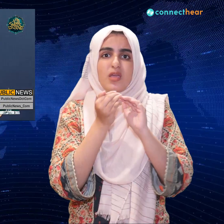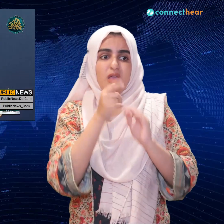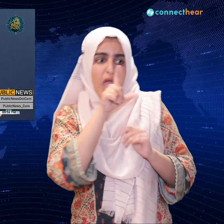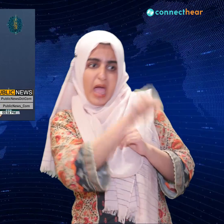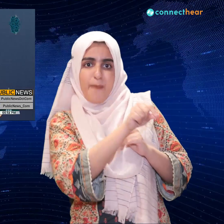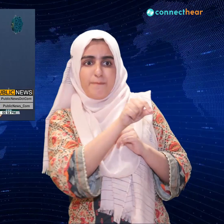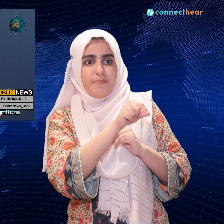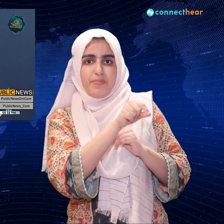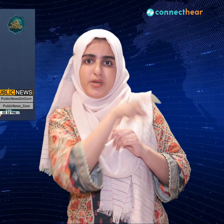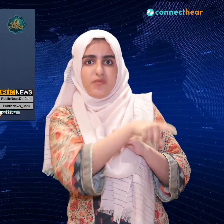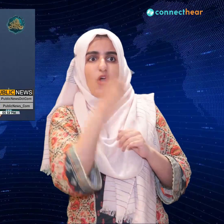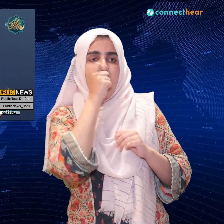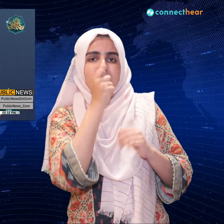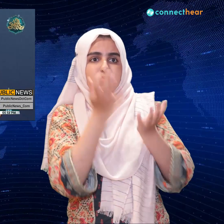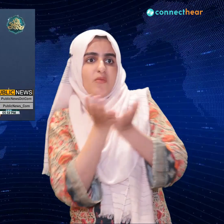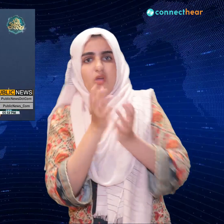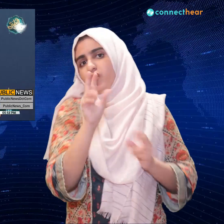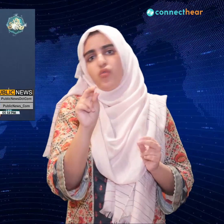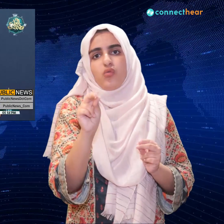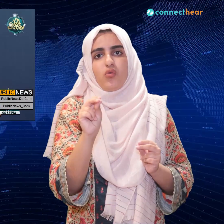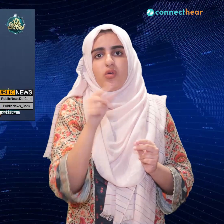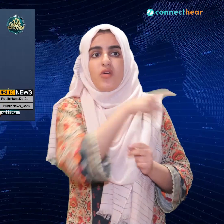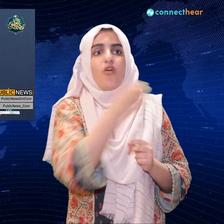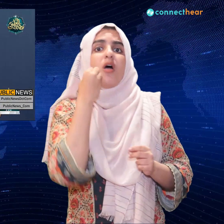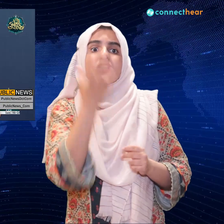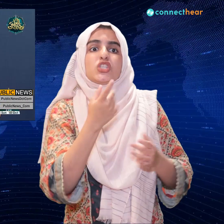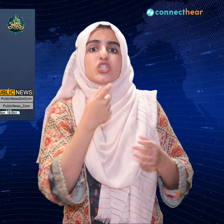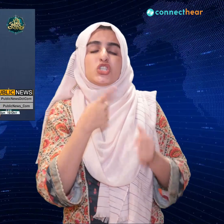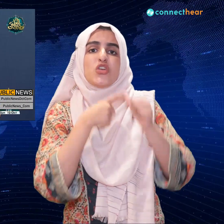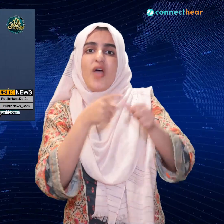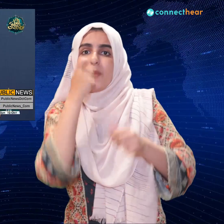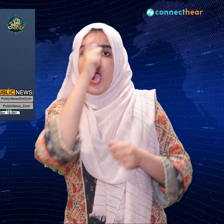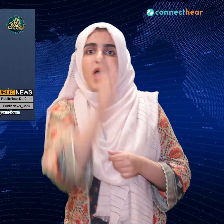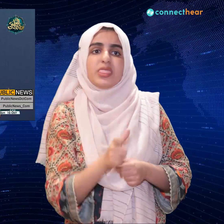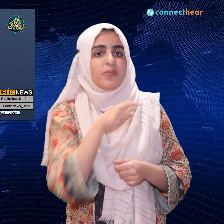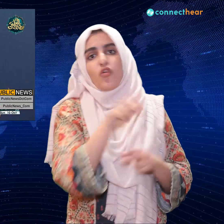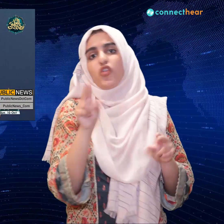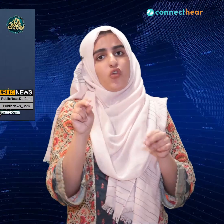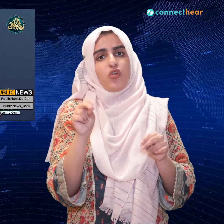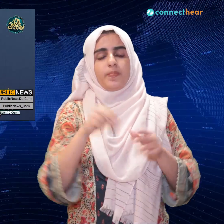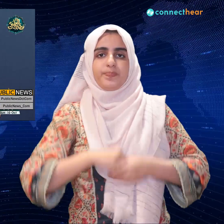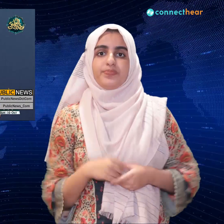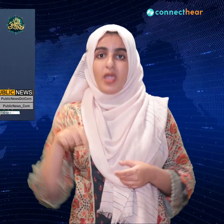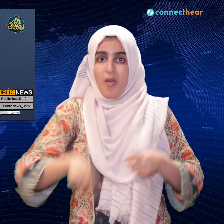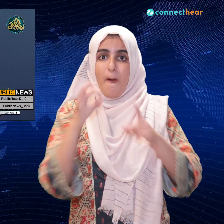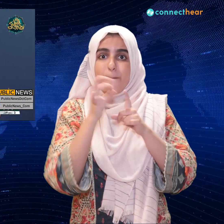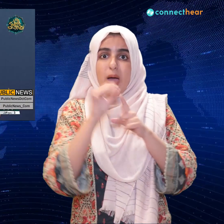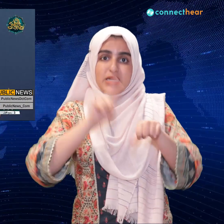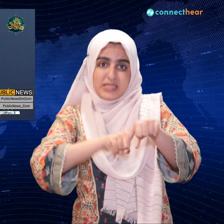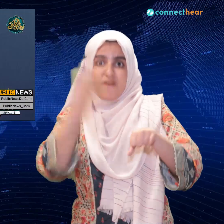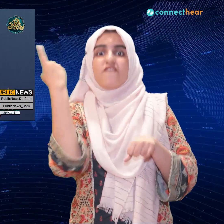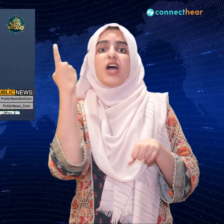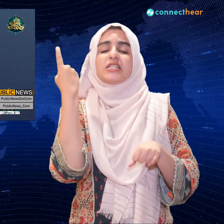ہم بھی کئی دفعہ ہارتے تھے، 12 ہم کہتے تھے وہ امپائر ہیں. دنیا کی کرکٹ کی 200 سالہ تاریخ میں پہلا ملک تھا پاکستان جو ہم